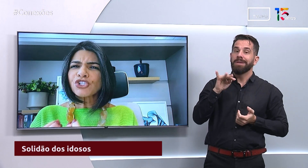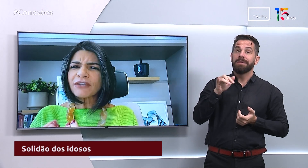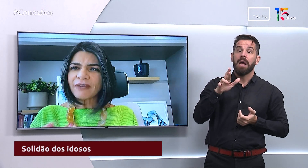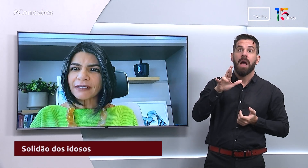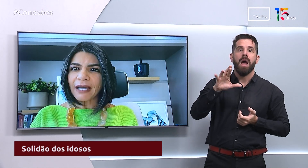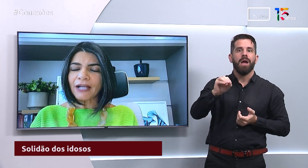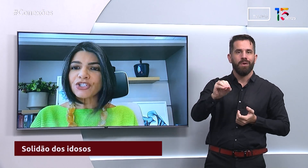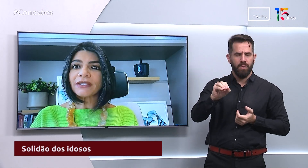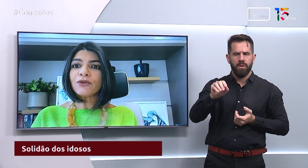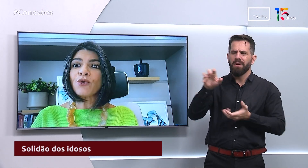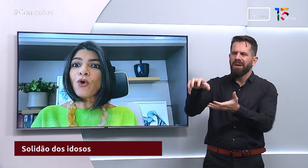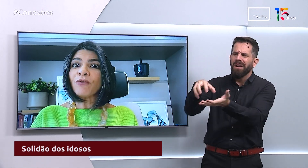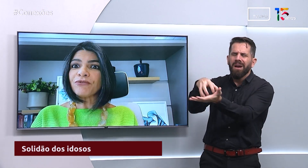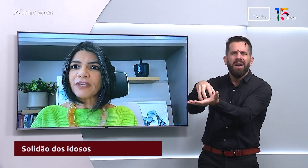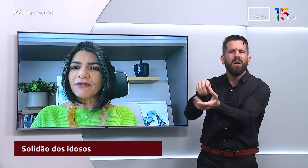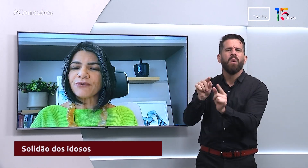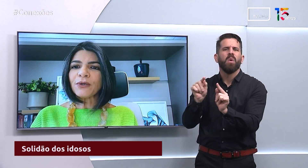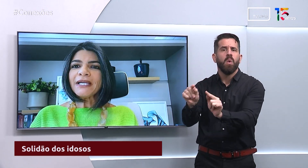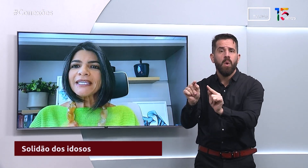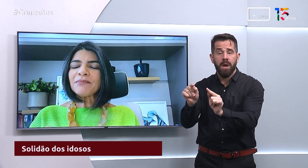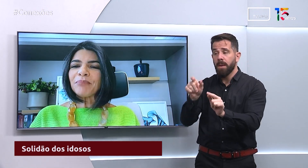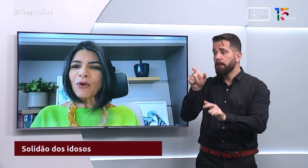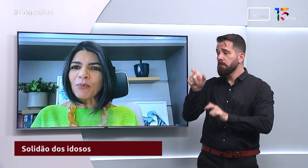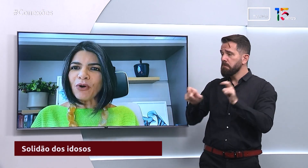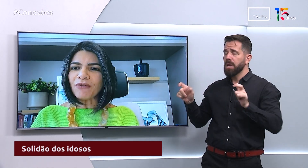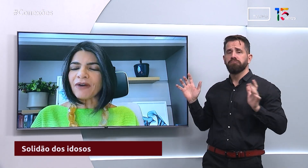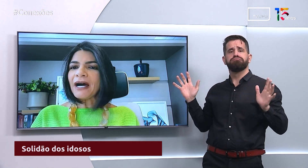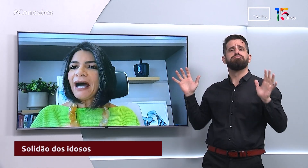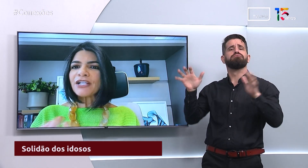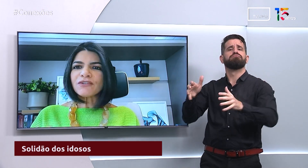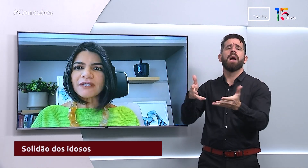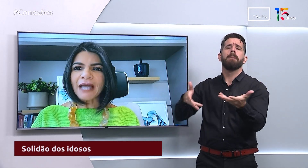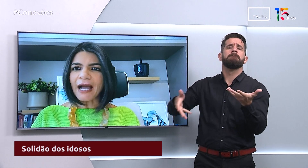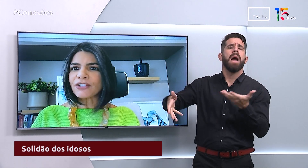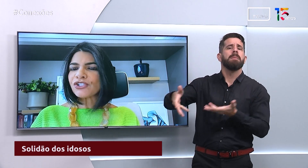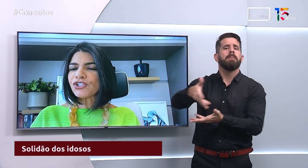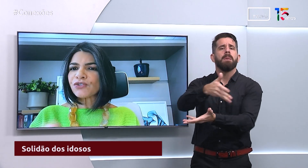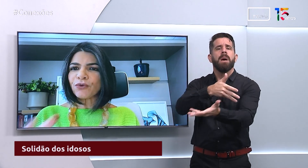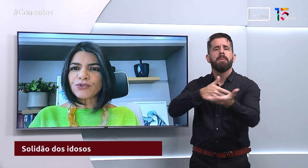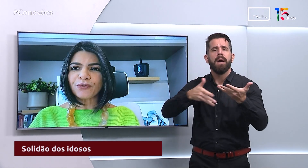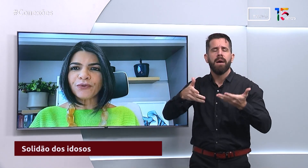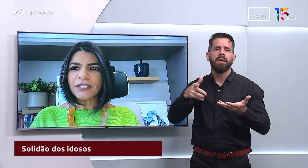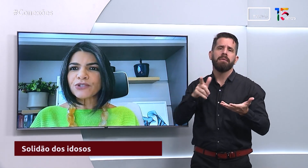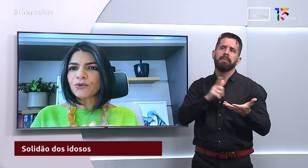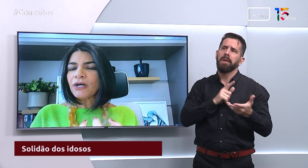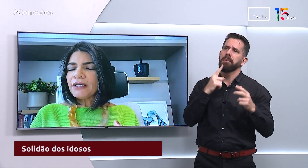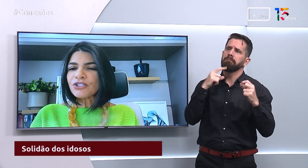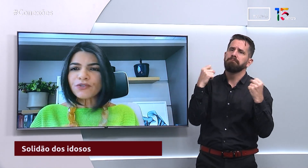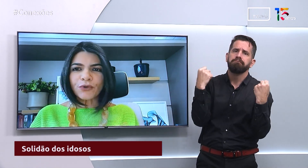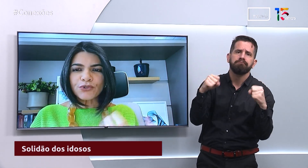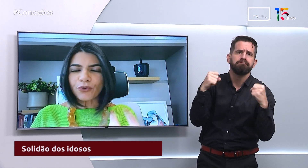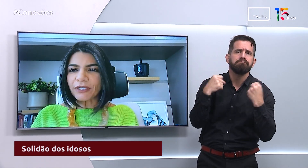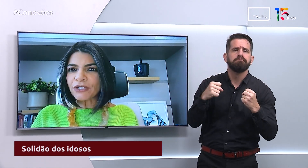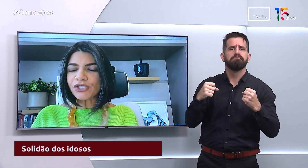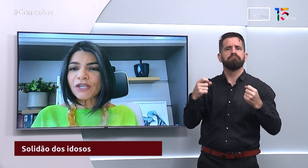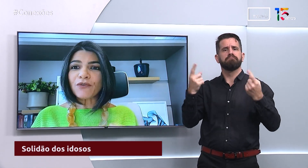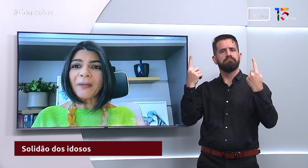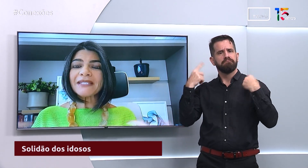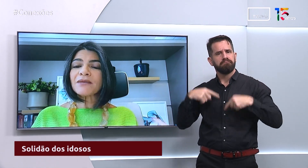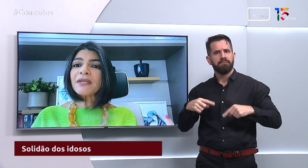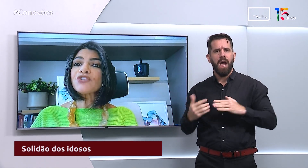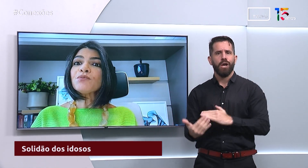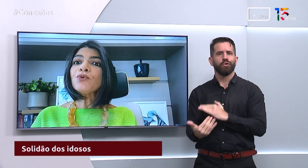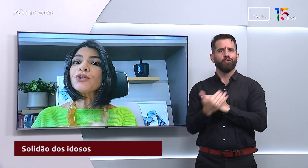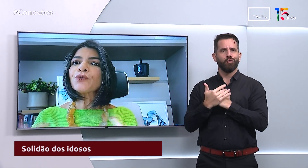possam de verdade ter um convívio que promova atividades de esforço físico, de esforço cognitivo,